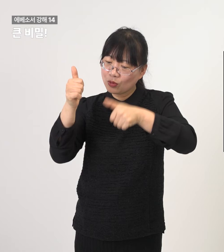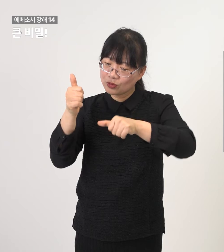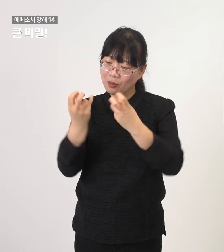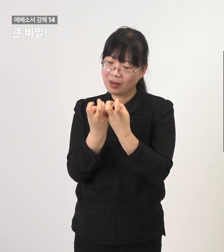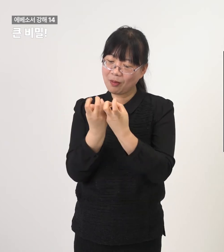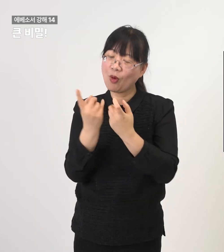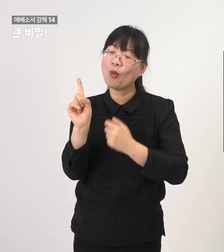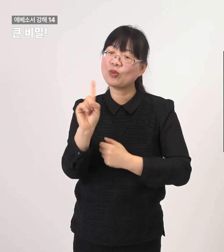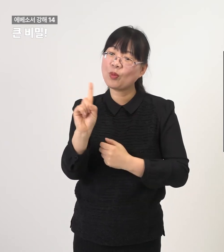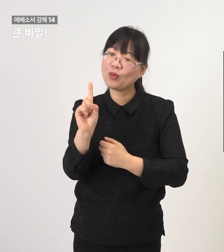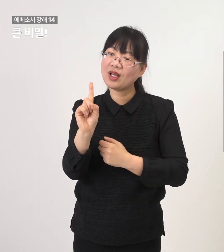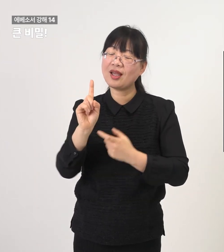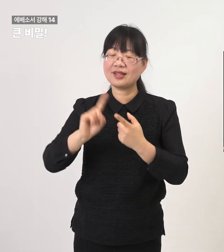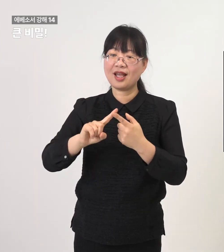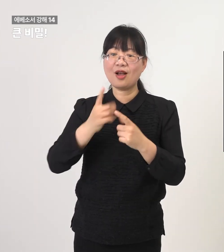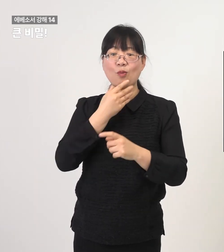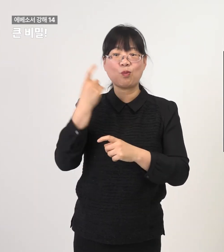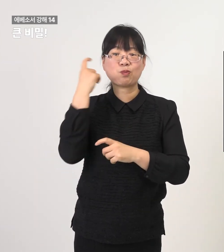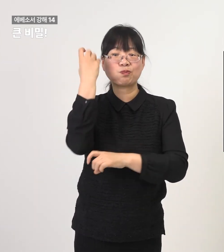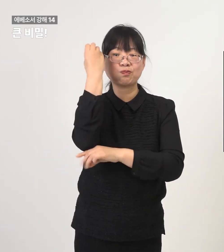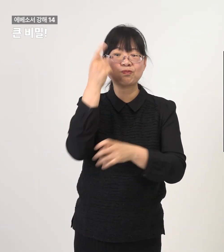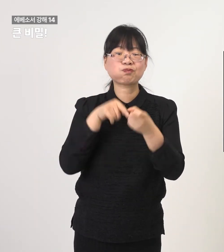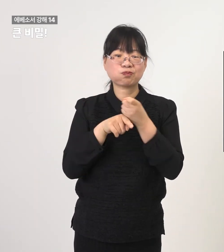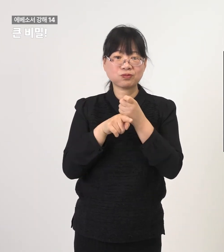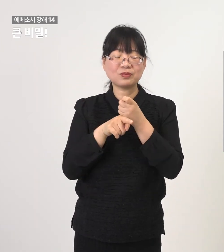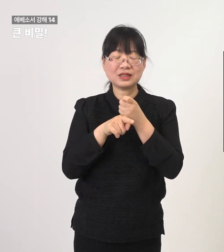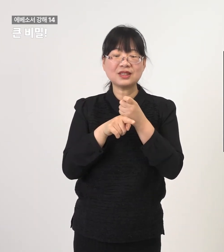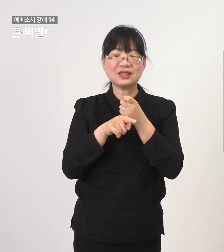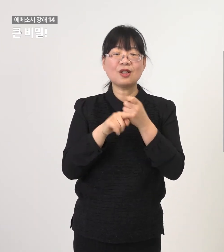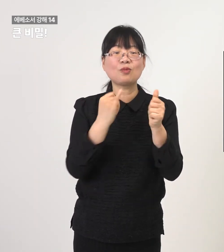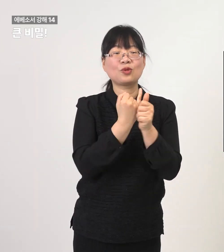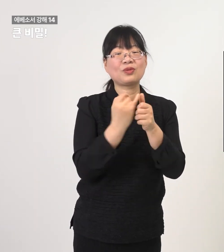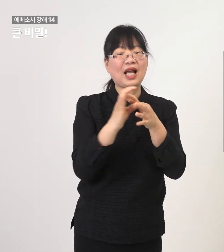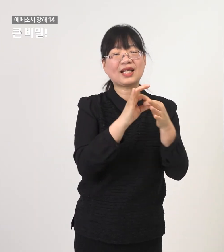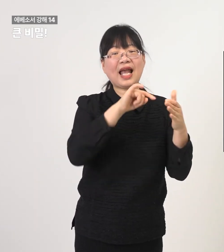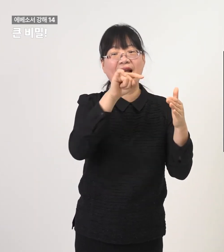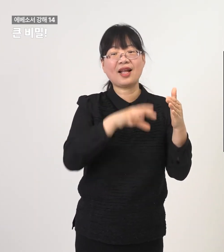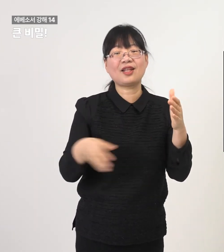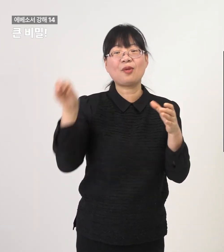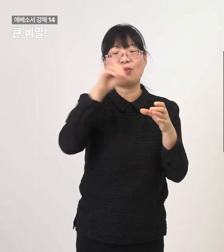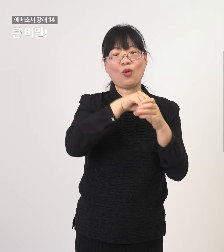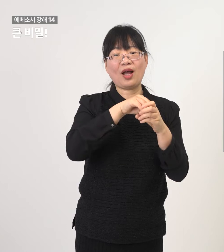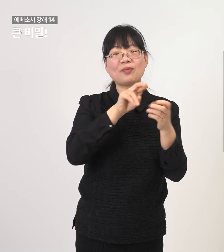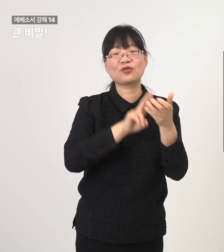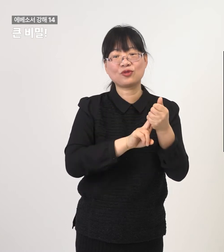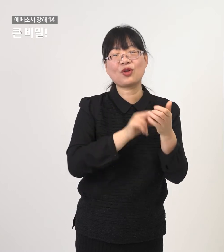이런 복음적 원리를 그 속에 감춰줬다고요. 그래서 우리가